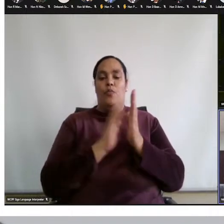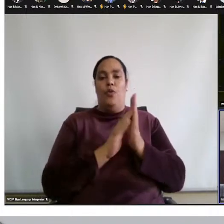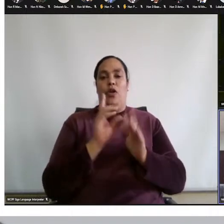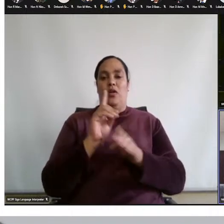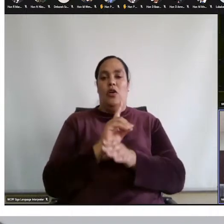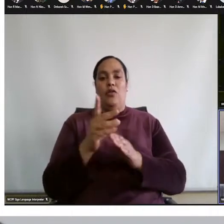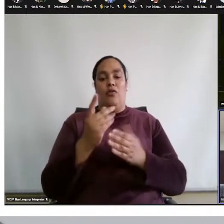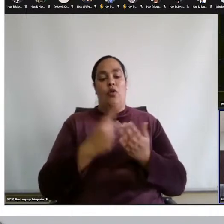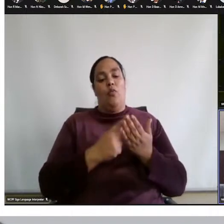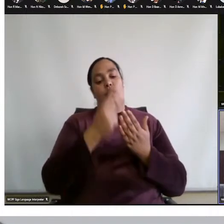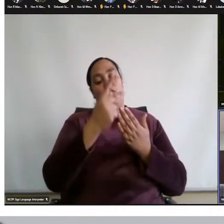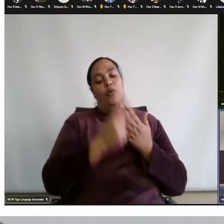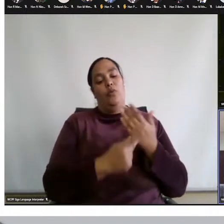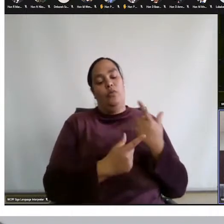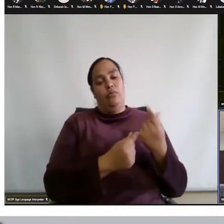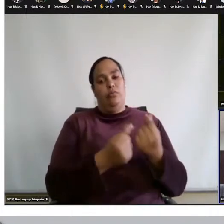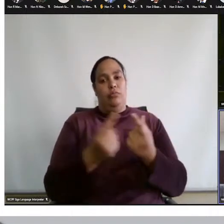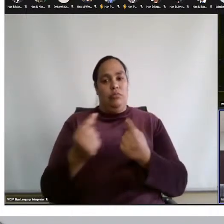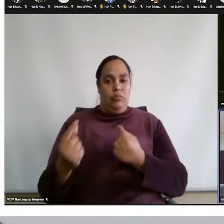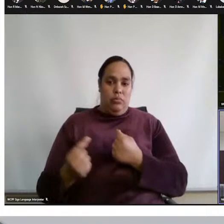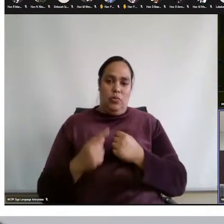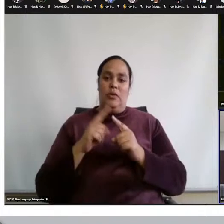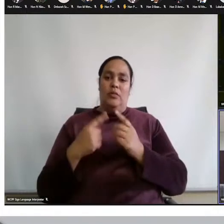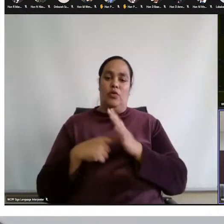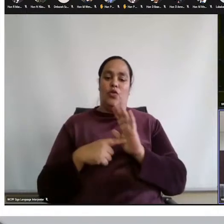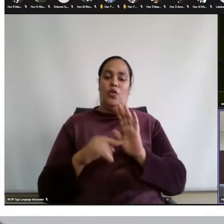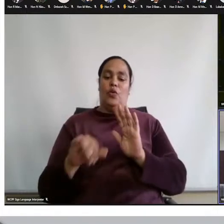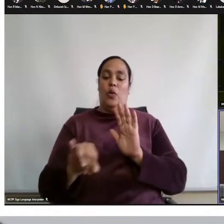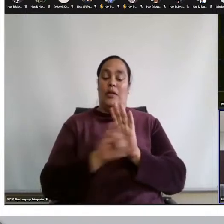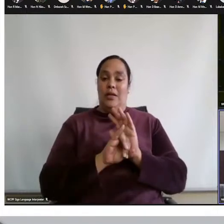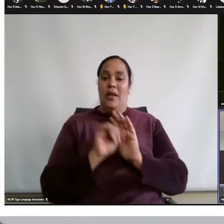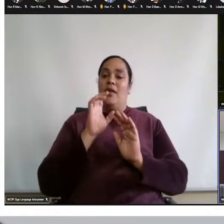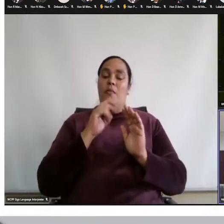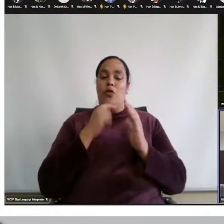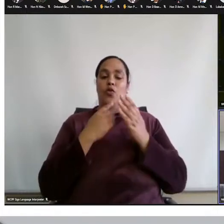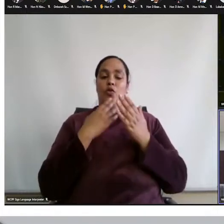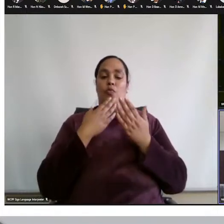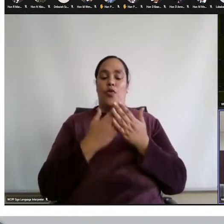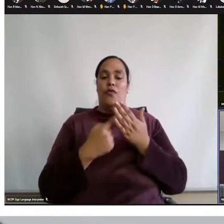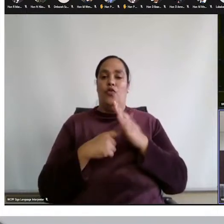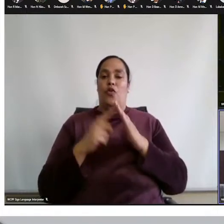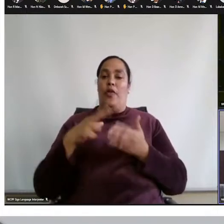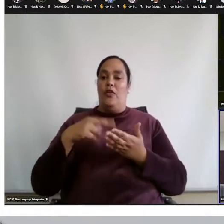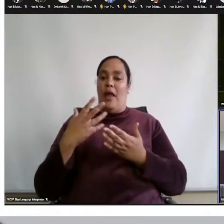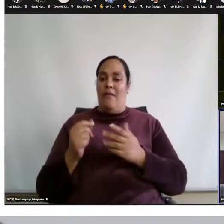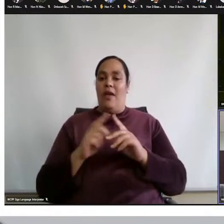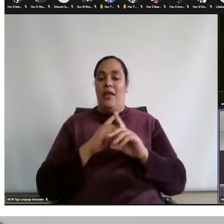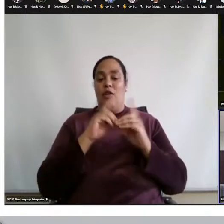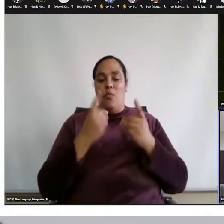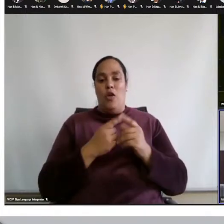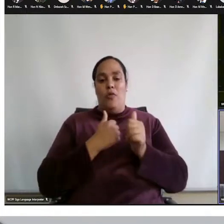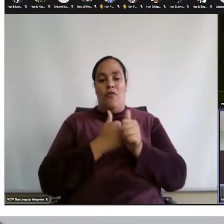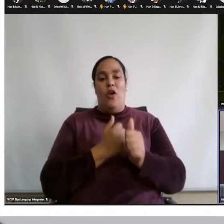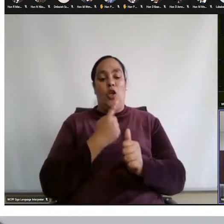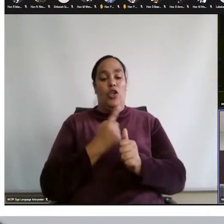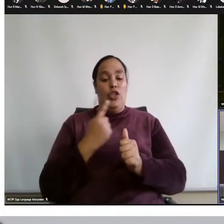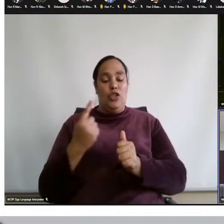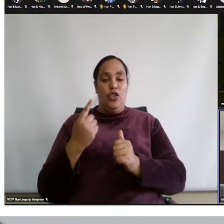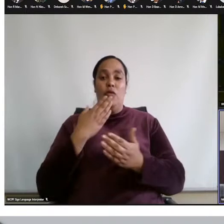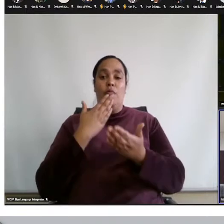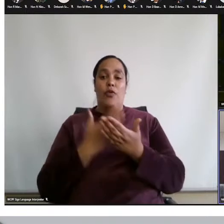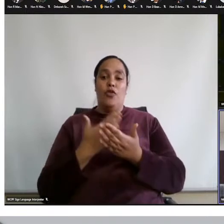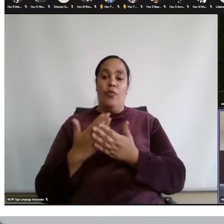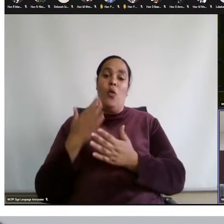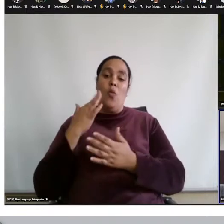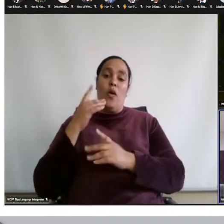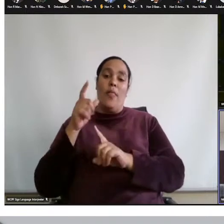projek bestuursidentiteit geregistreer is en die departement volg elke bewys vanaf die tyd dat dit aan